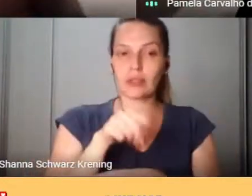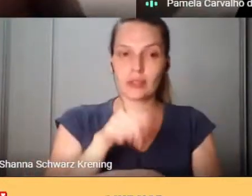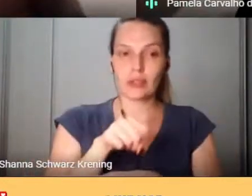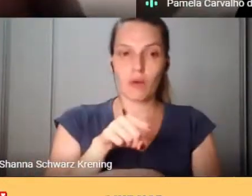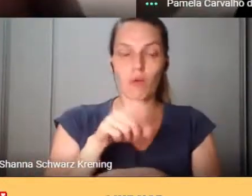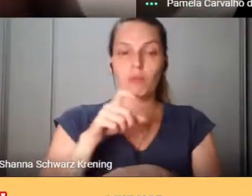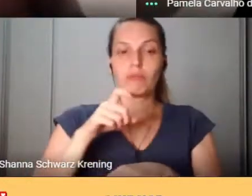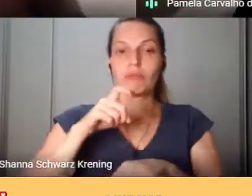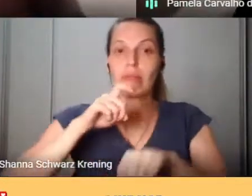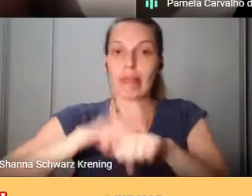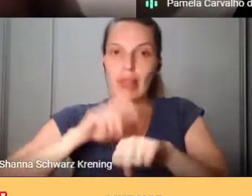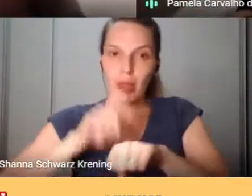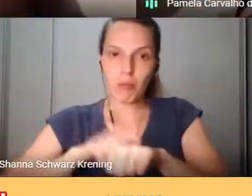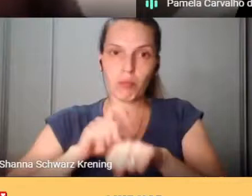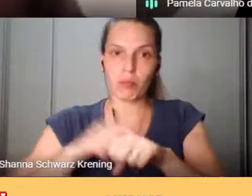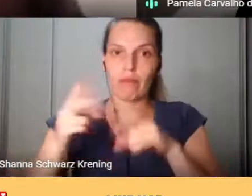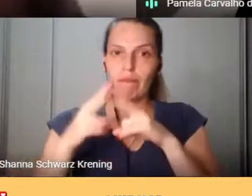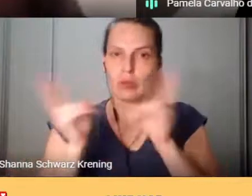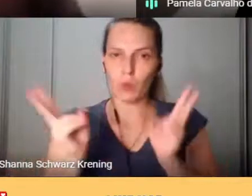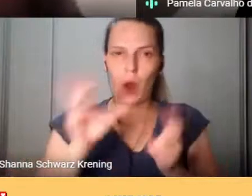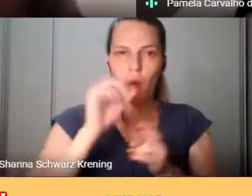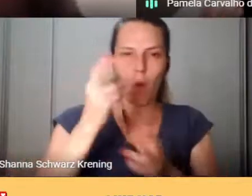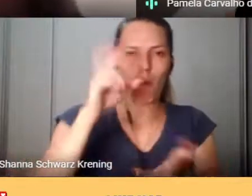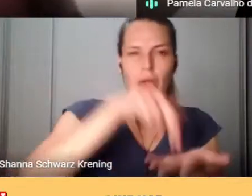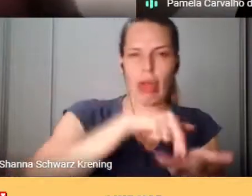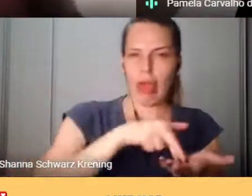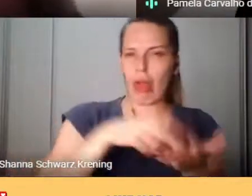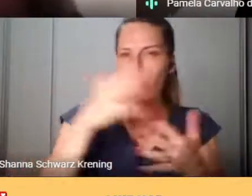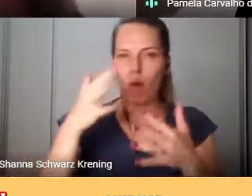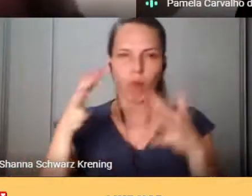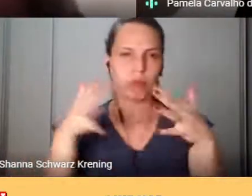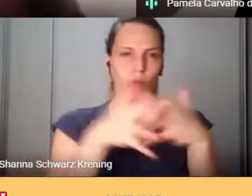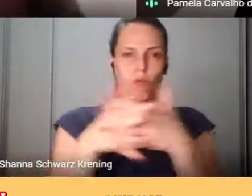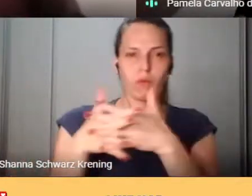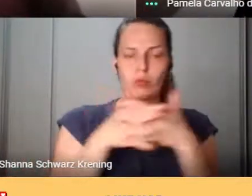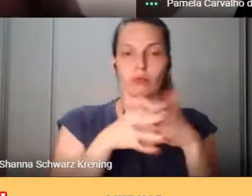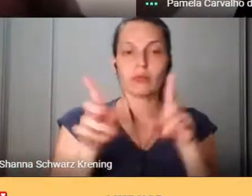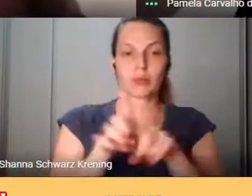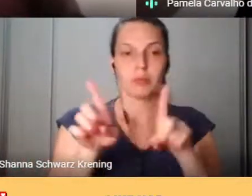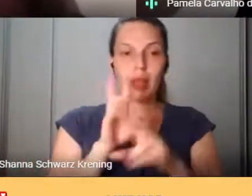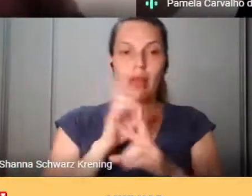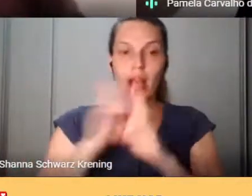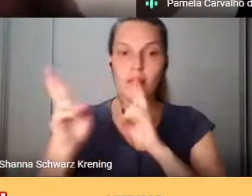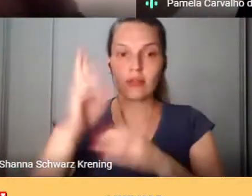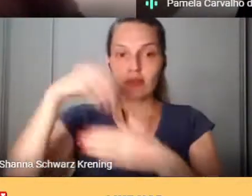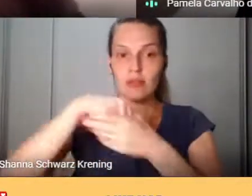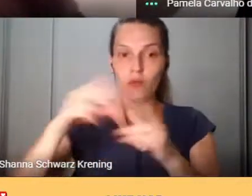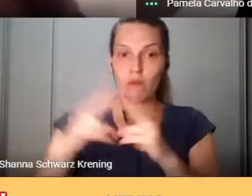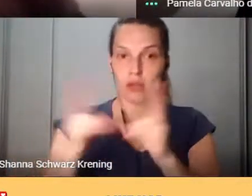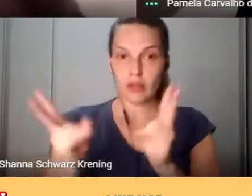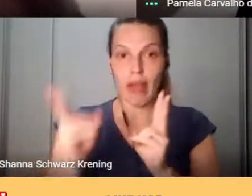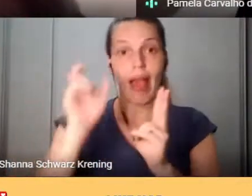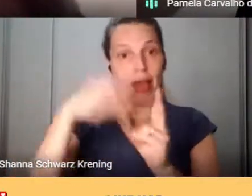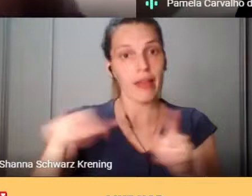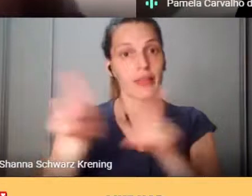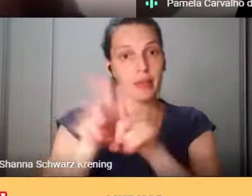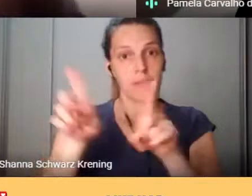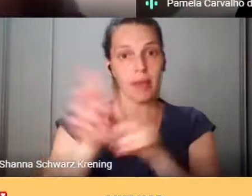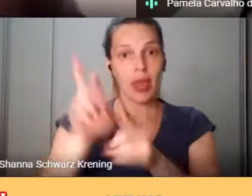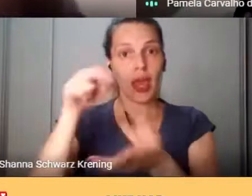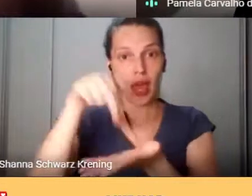no real, né? Que as relações também que se dão no virtual são relações do real,